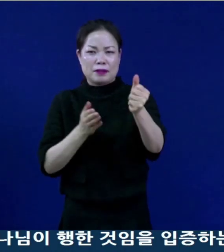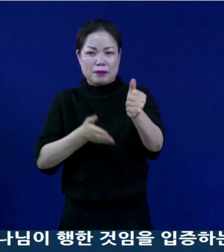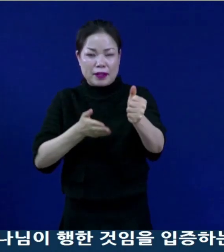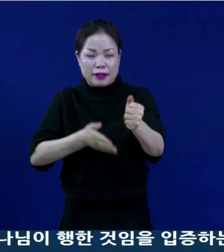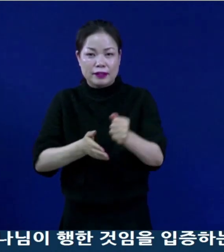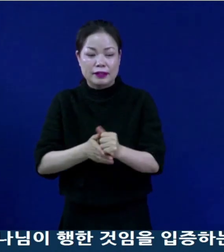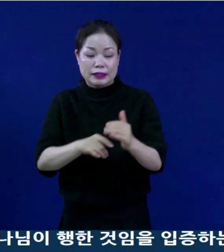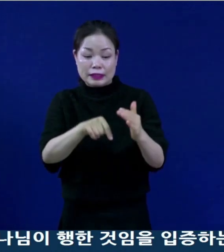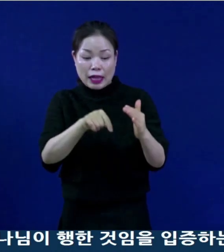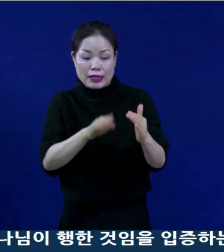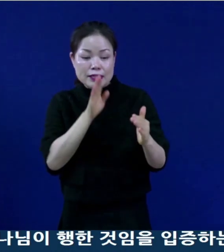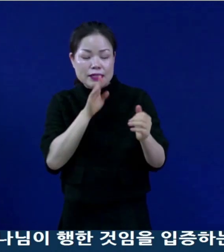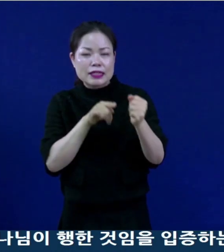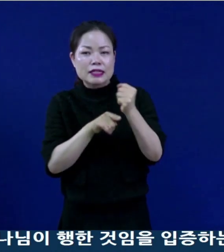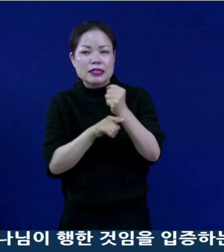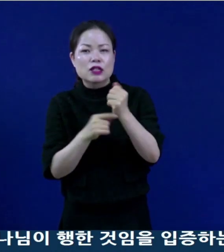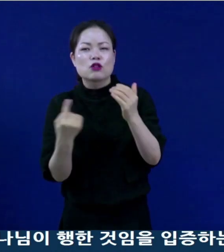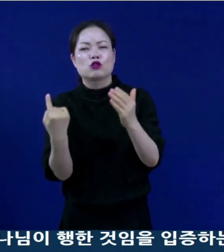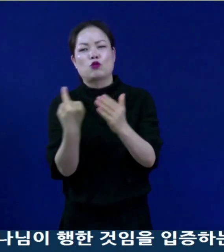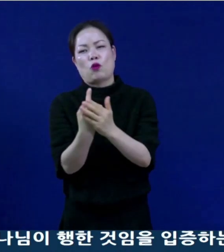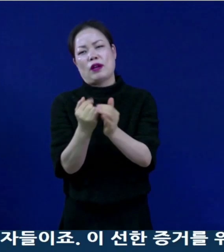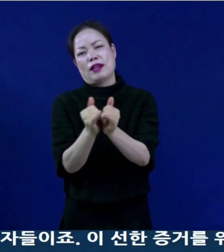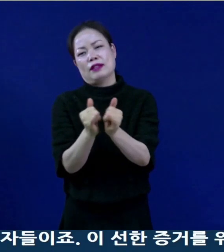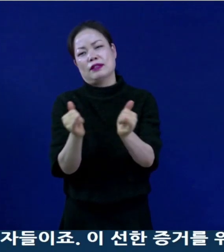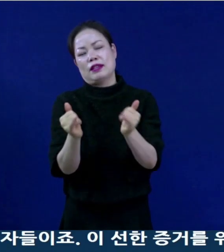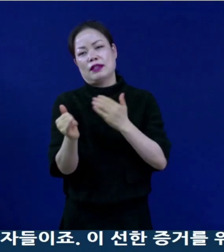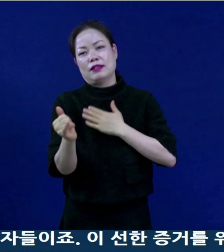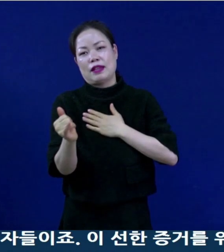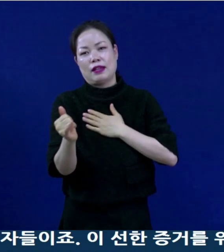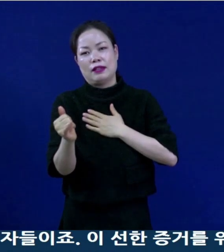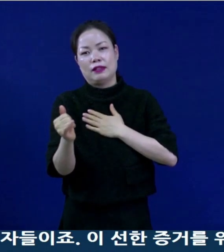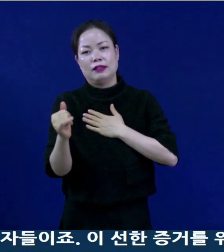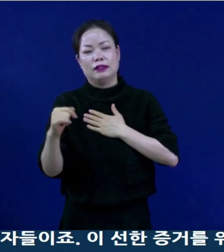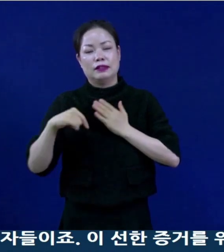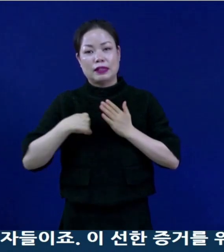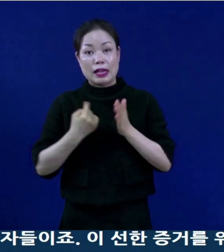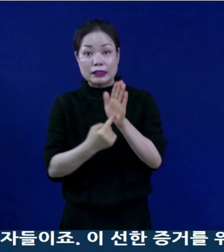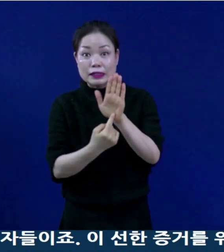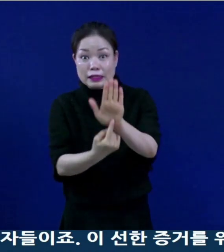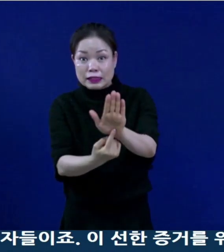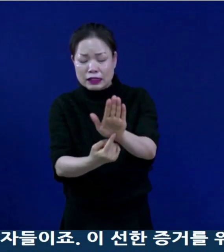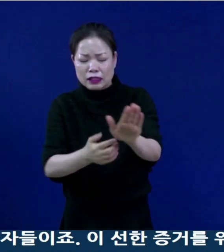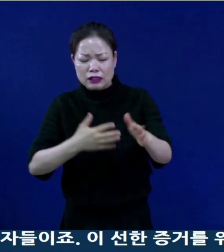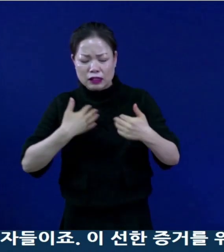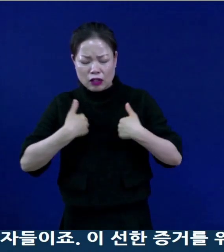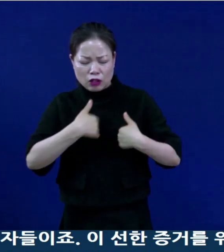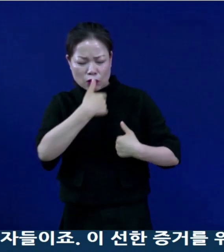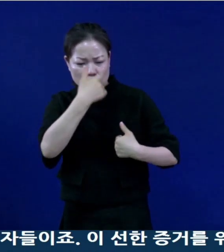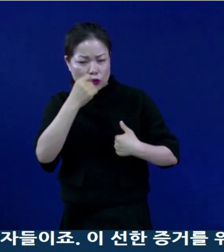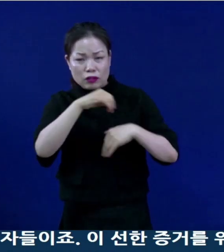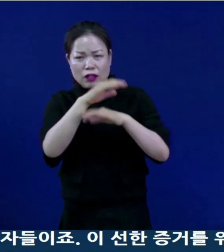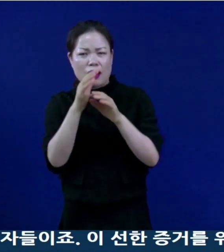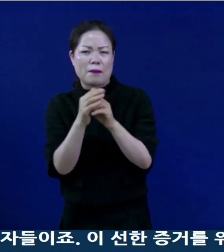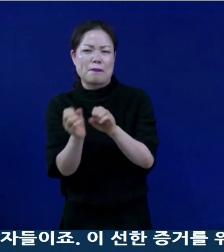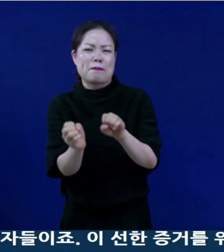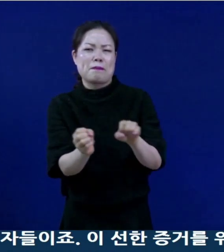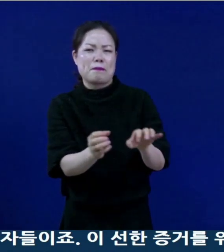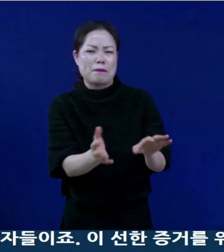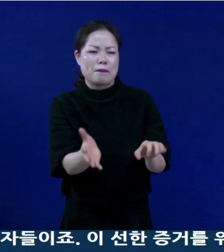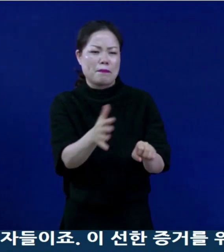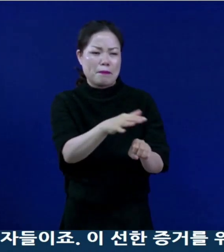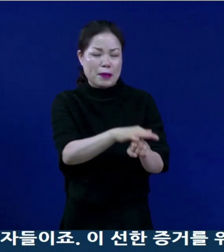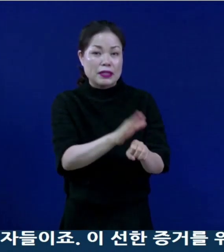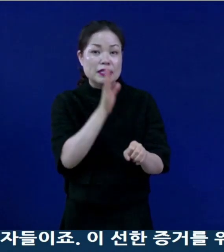그리고 그 안에 진리에 속한 사람으로 우리 자신이 드러나는, 우리의 연약하고 부족한 부분들은 다 묻혀지고